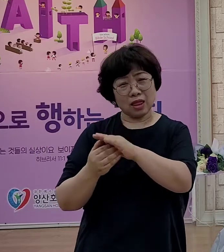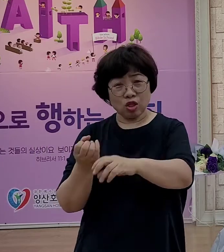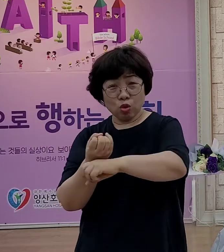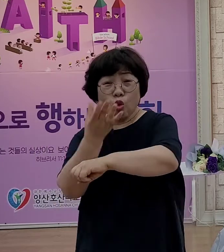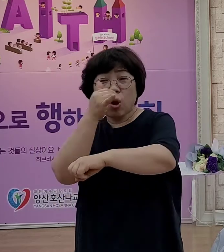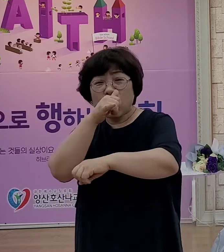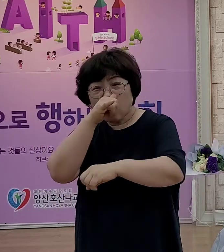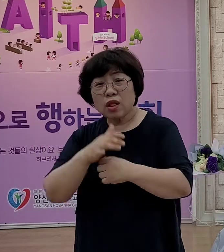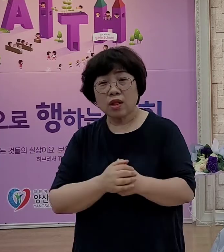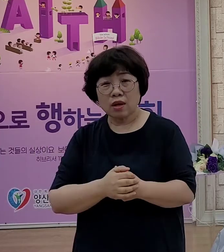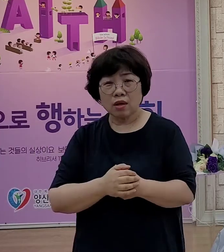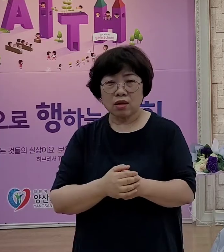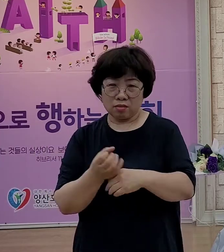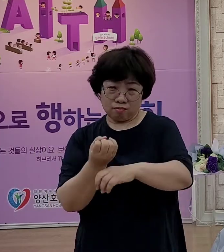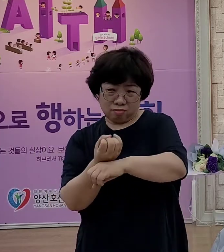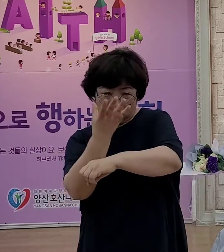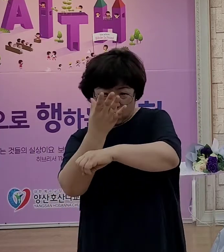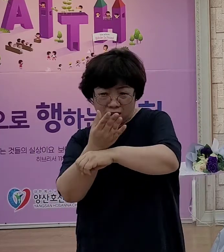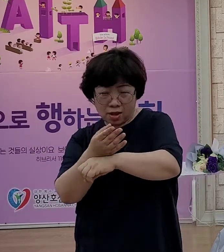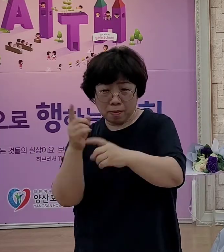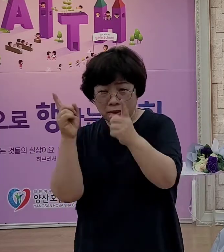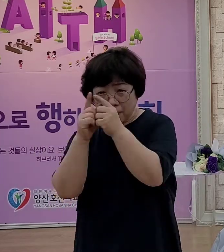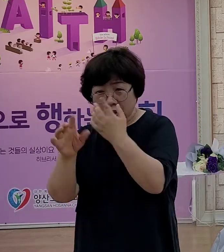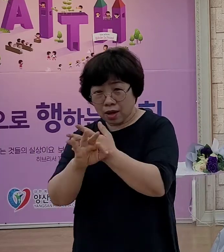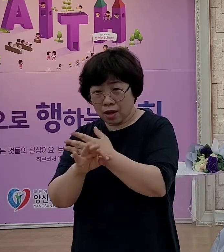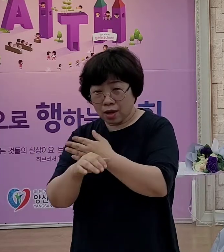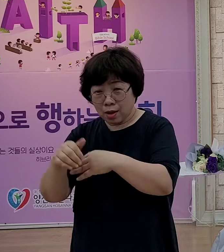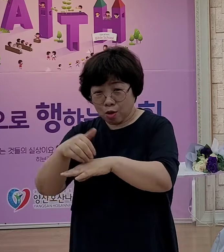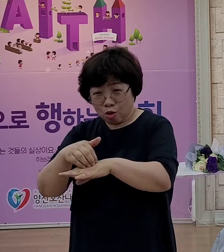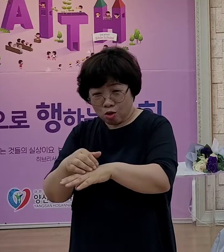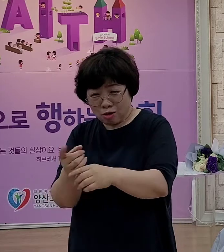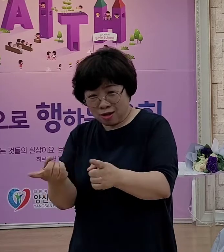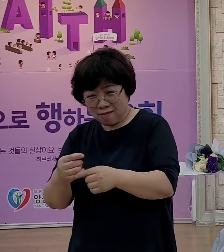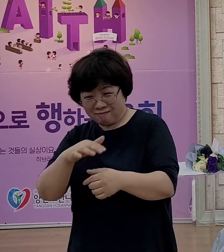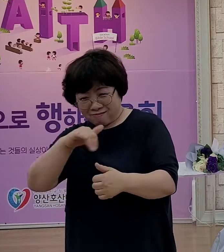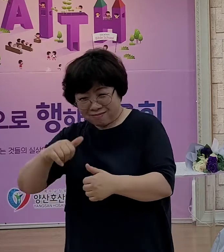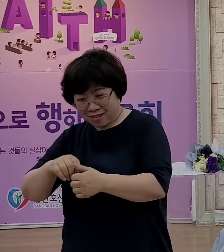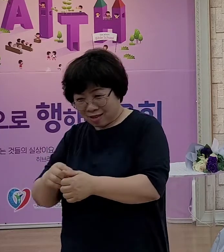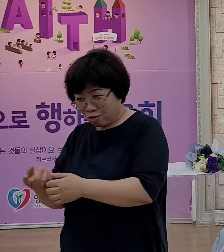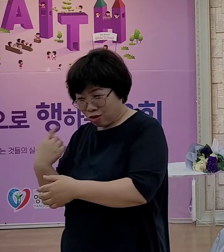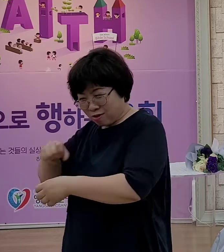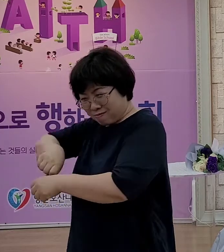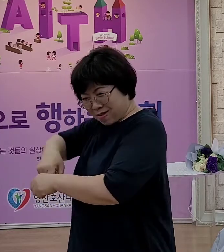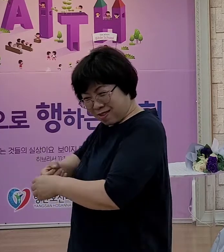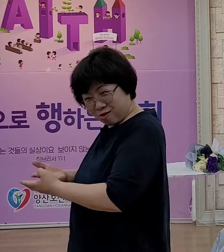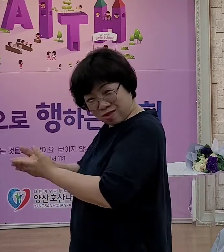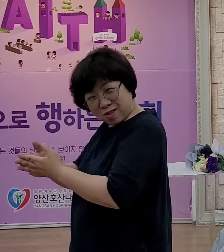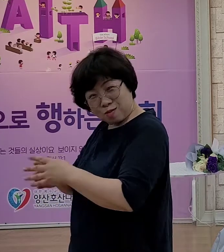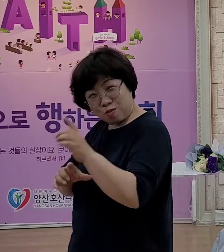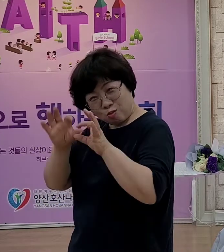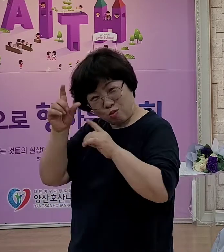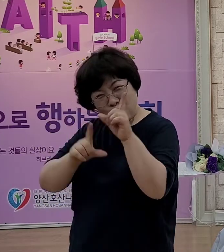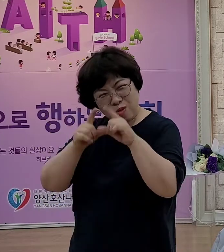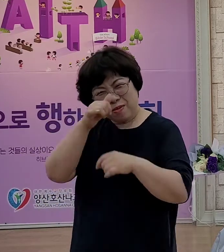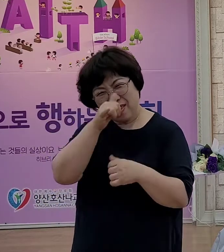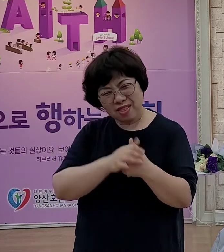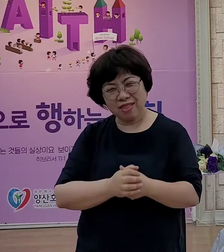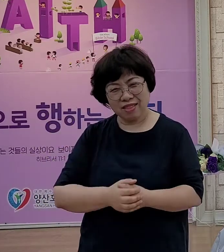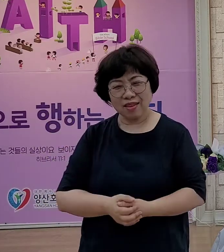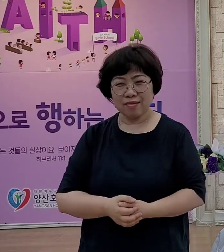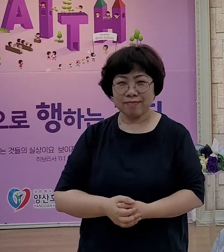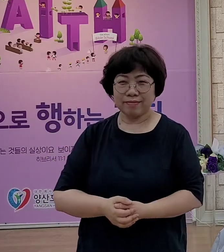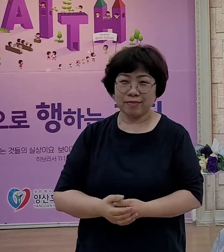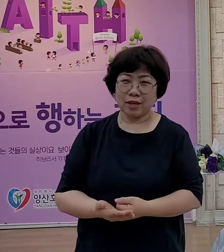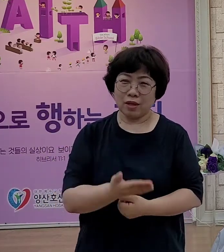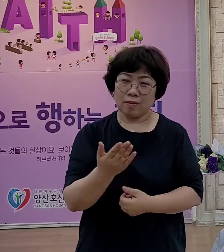돌고래도 있더라고요. 그런 애들은 딱 뒤로 와가지고 이게 벌을 주고, 이런 것들도 제가 본 적이 있는데,